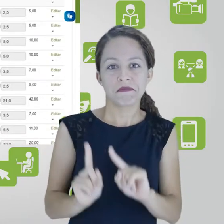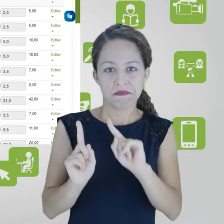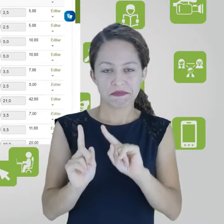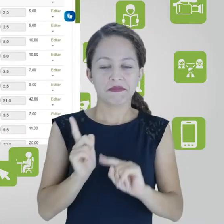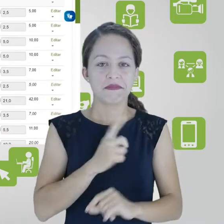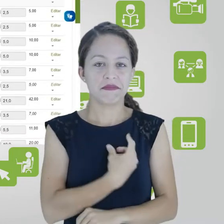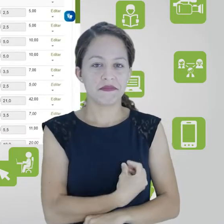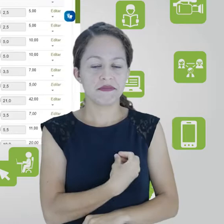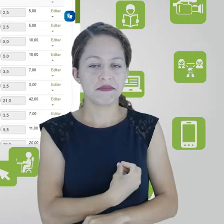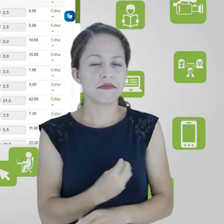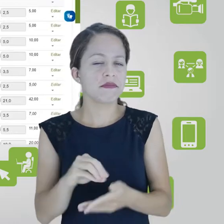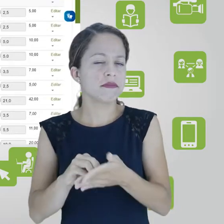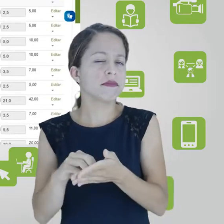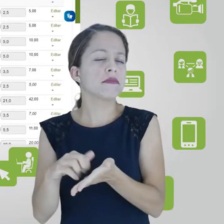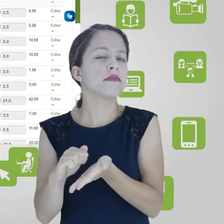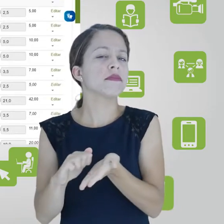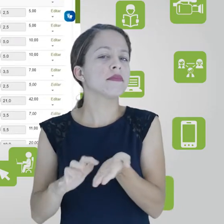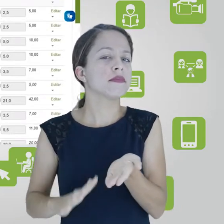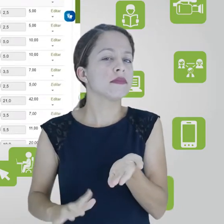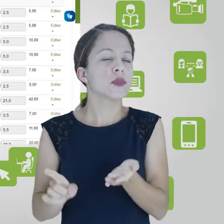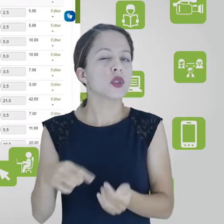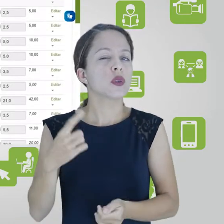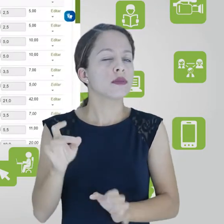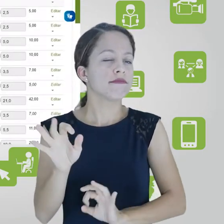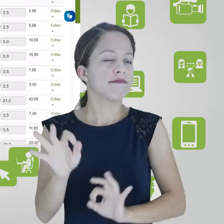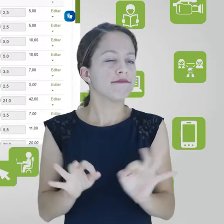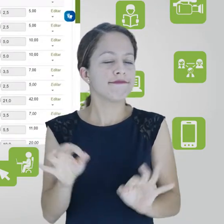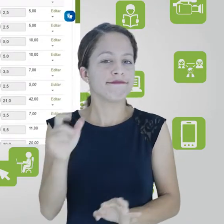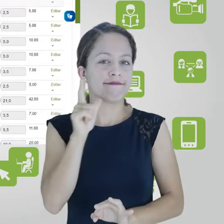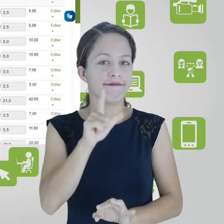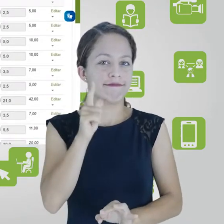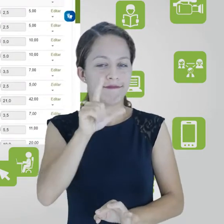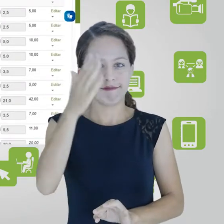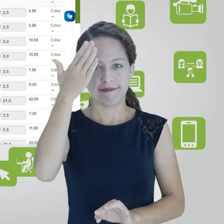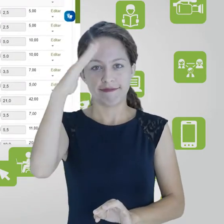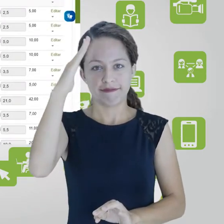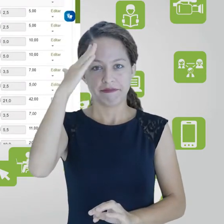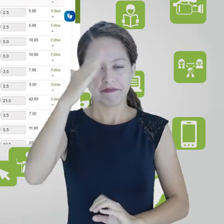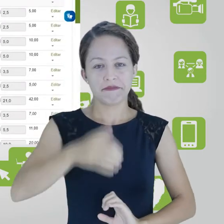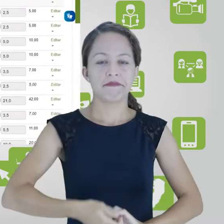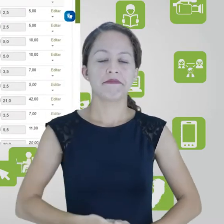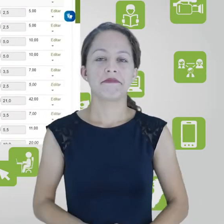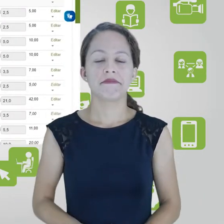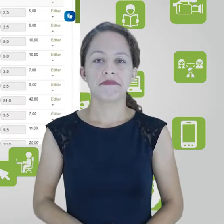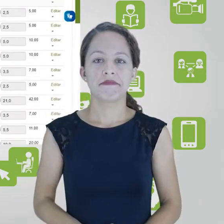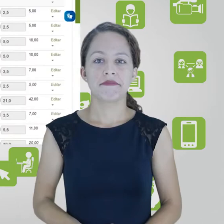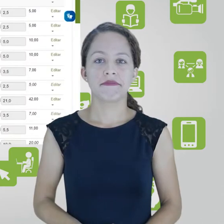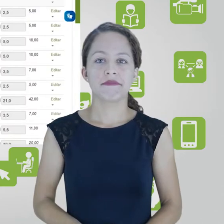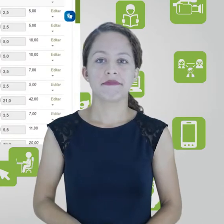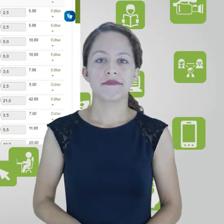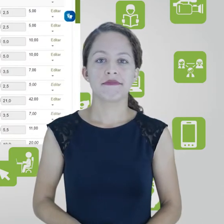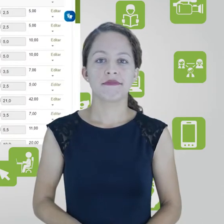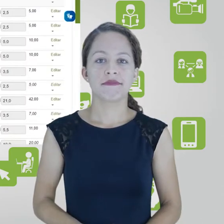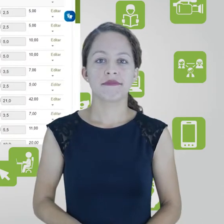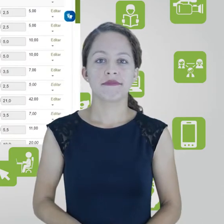Atividade. Então, vou botar aqui dentro, atividade, só para a gente ficar organizadinho, né? Entender